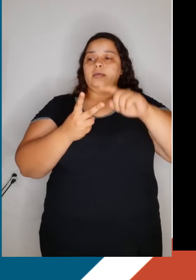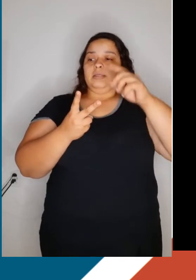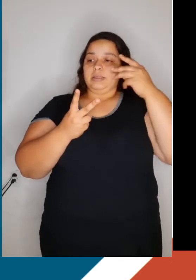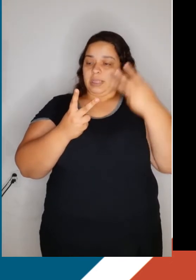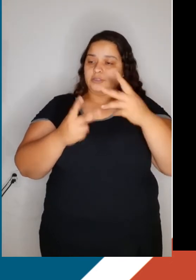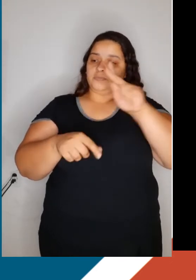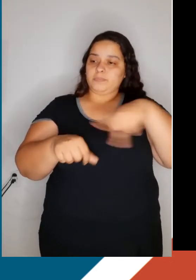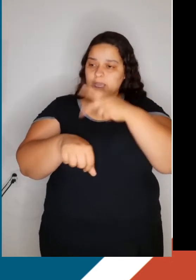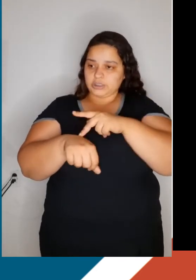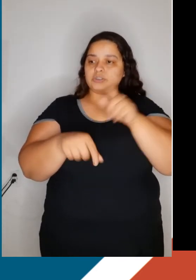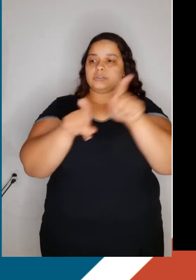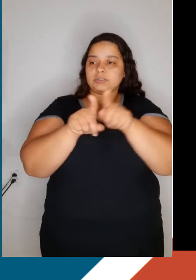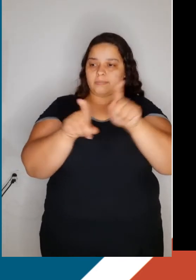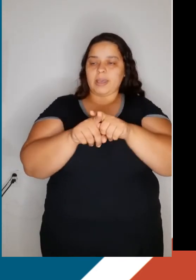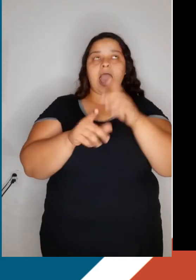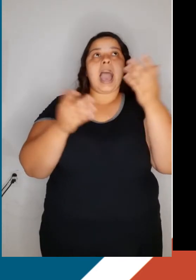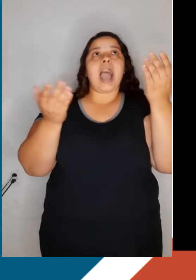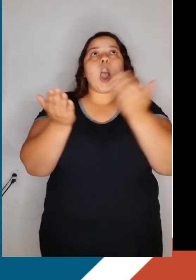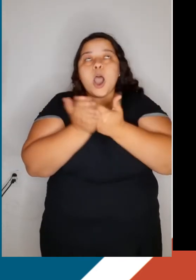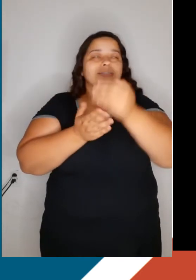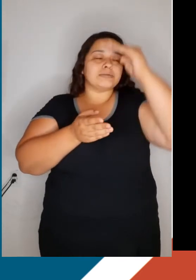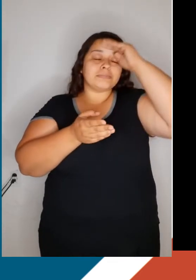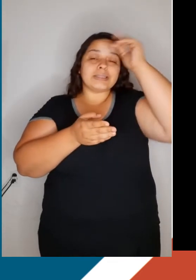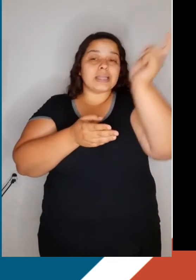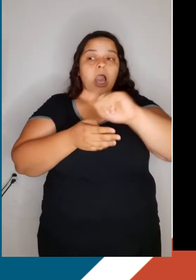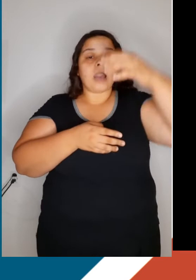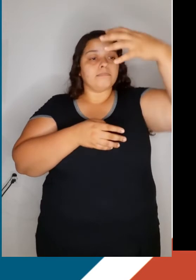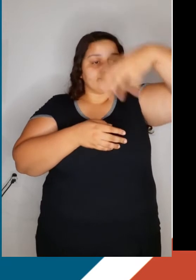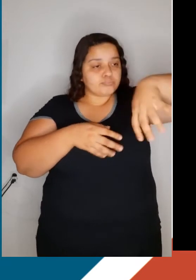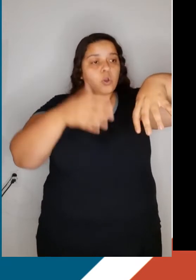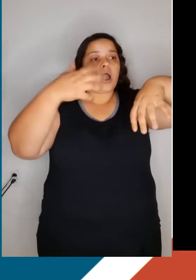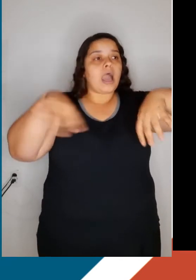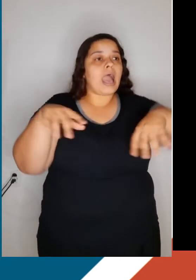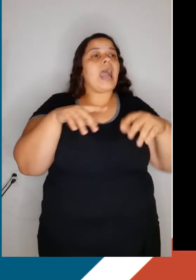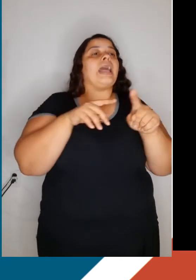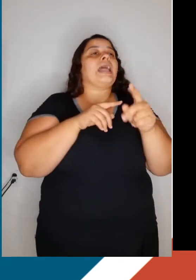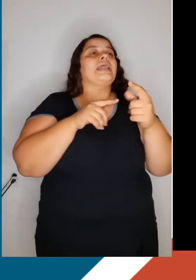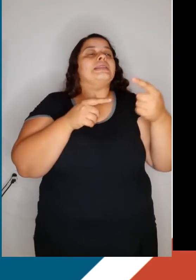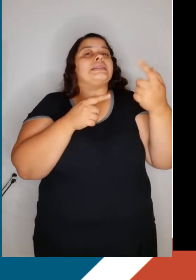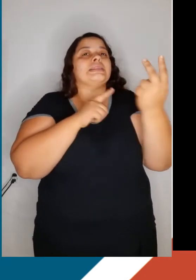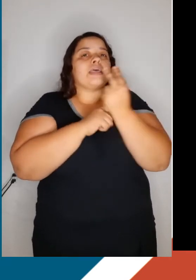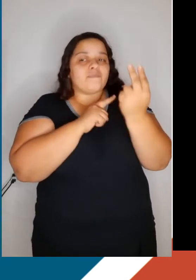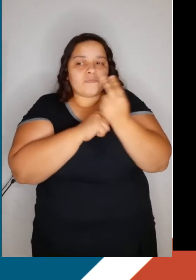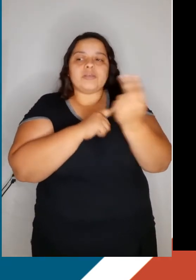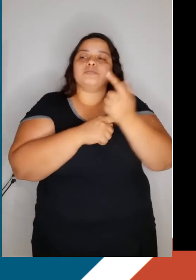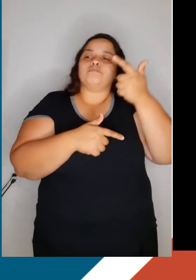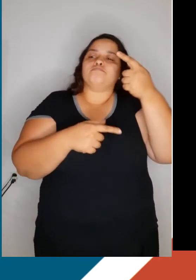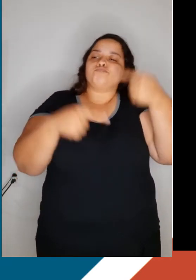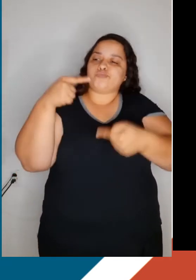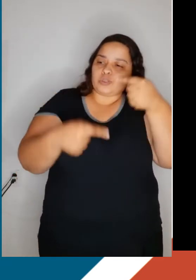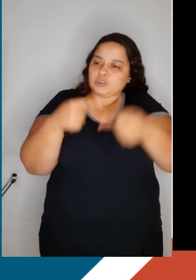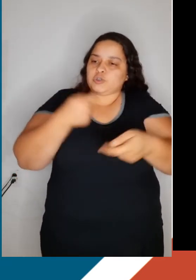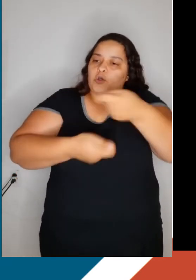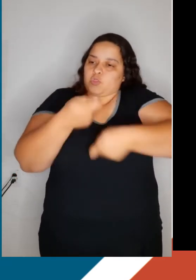não se formam em primeiro lugar como militares. Eles são blocos de defesa política, econômica e geoestratégica desses países,